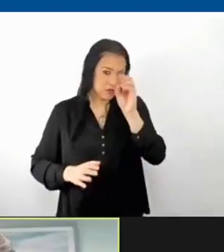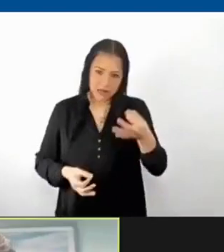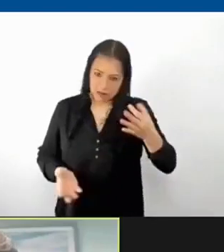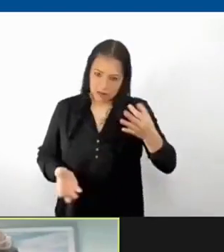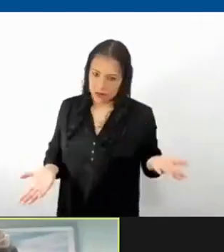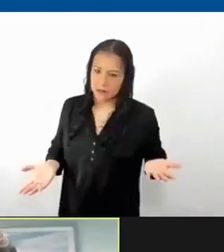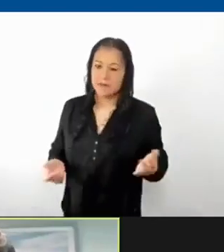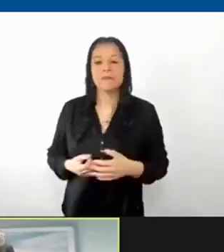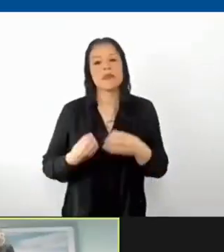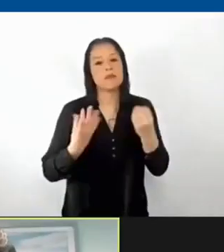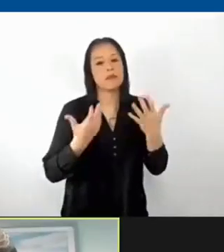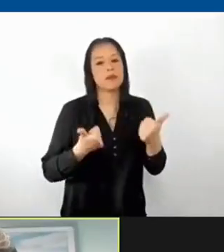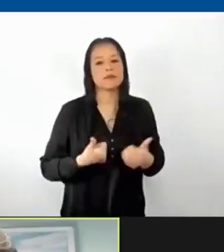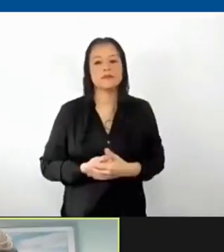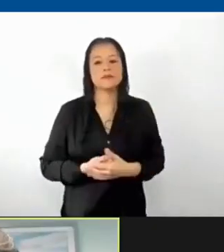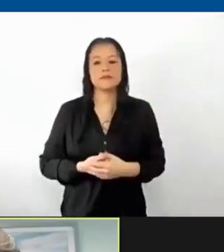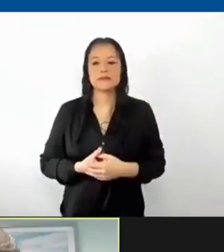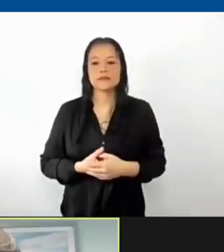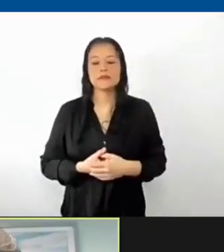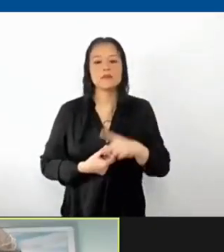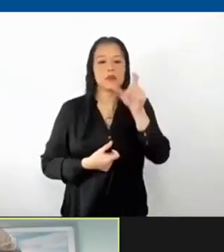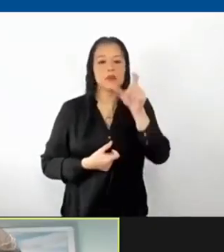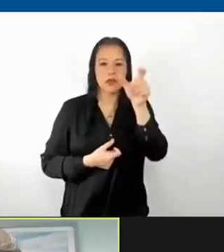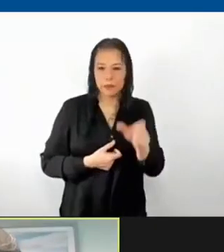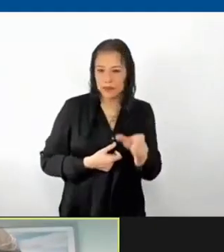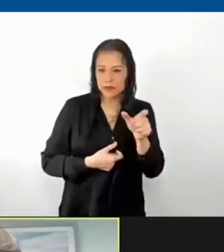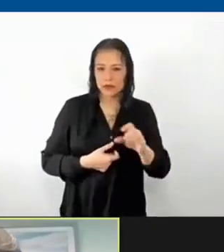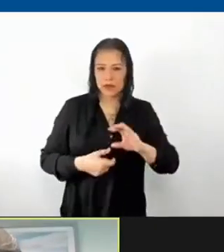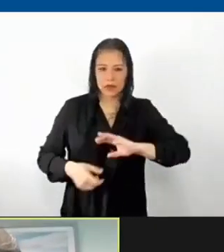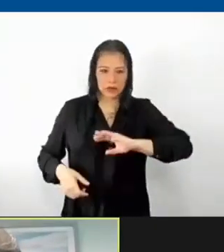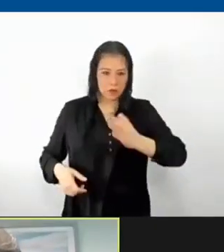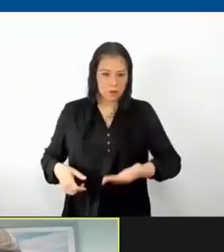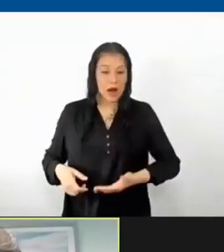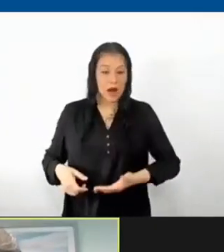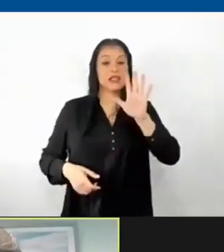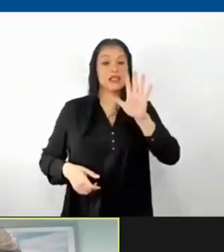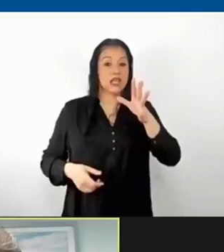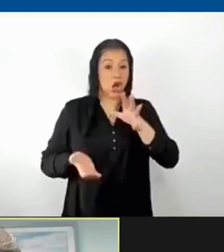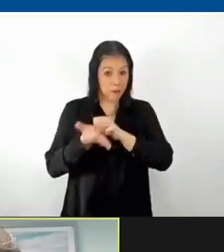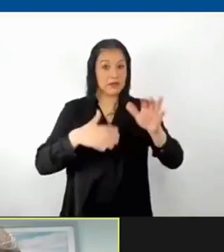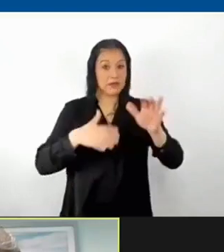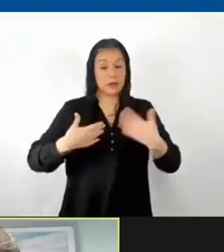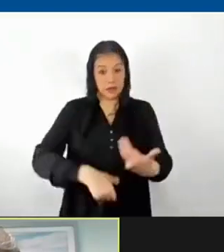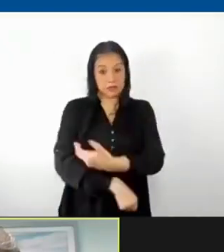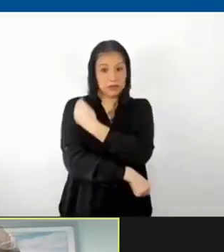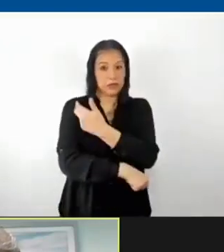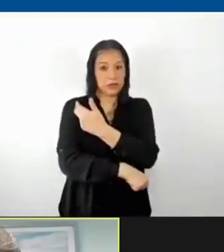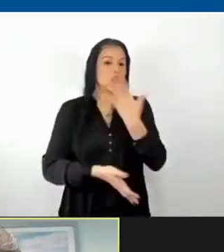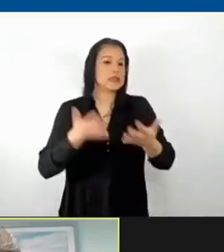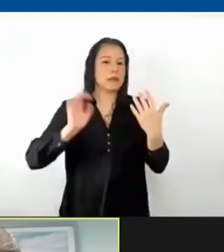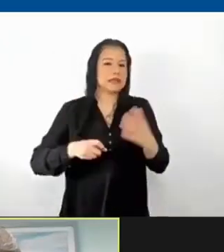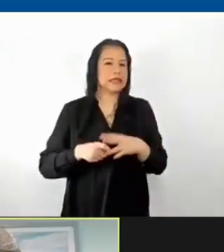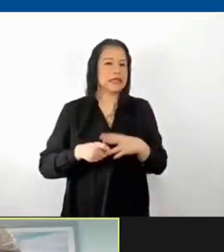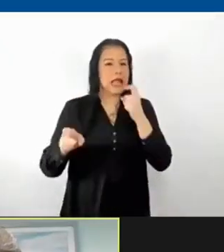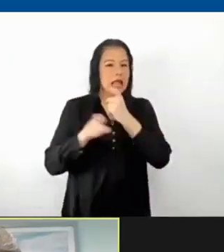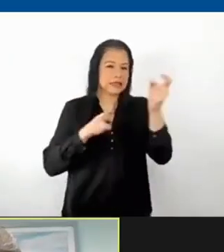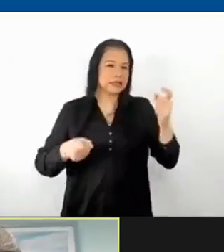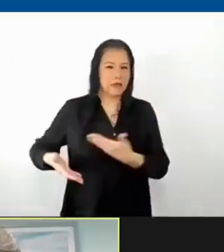Bien, doctor, ¿una persona gestante con 5 meses se puede poner la vacuna o le hace daño al bebé o a la